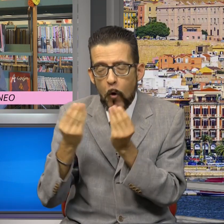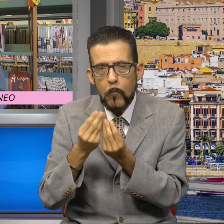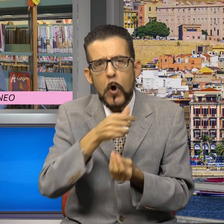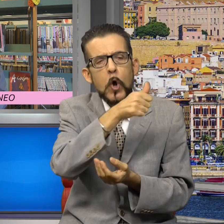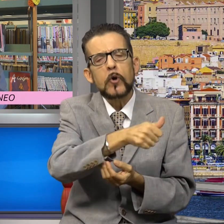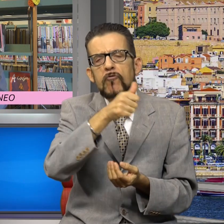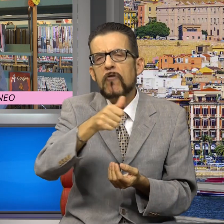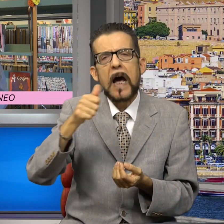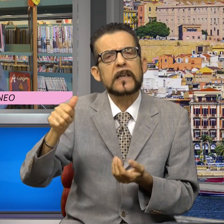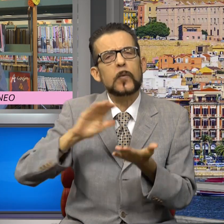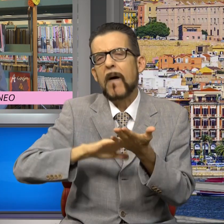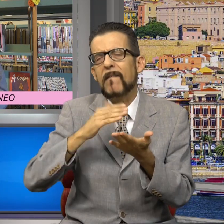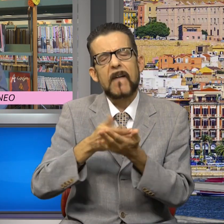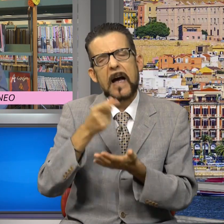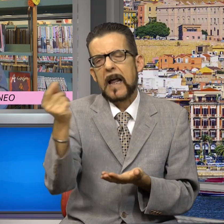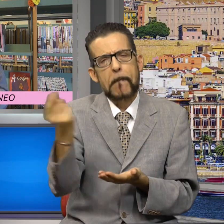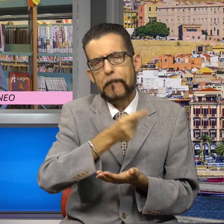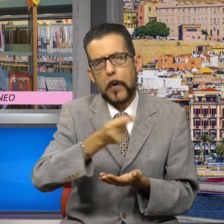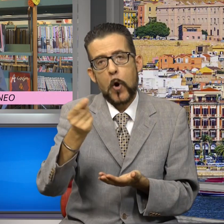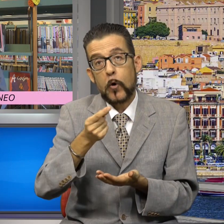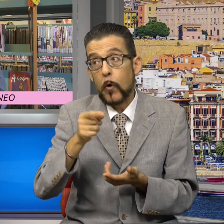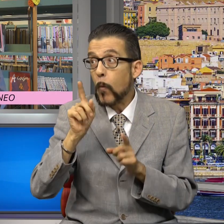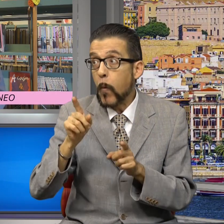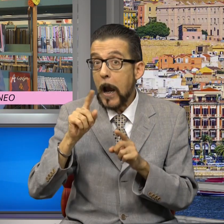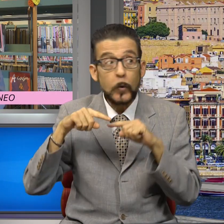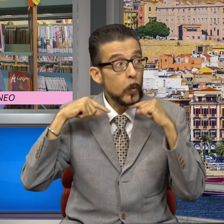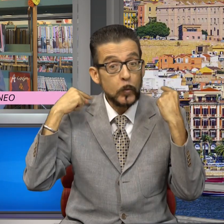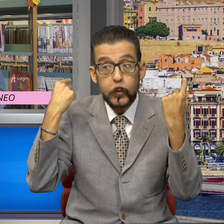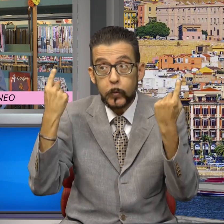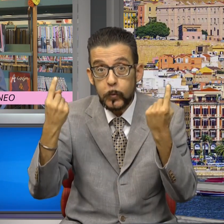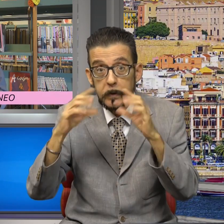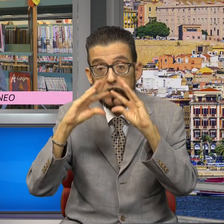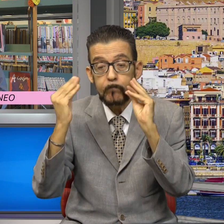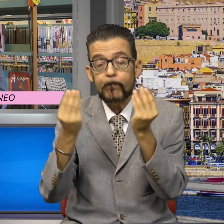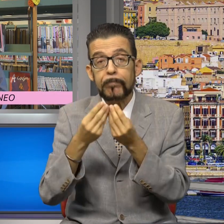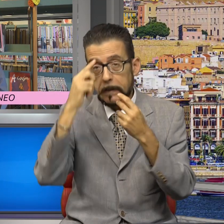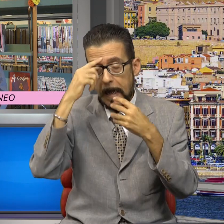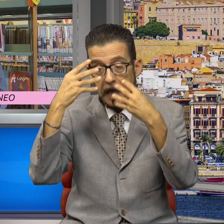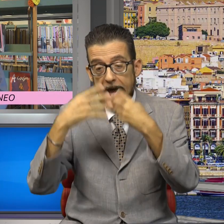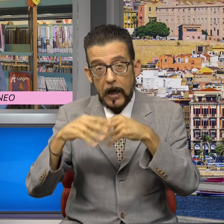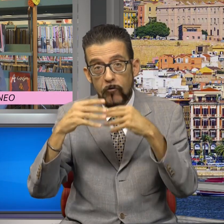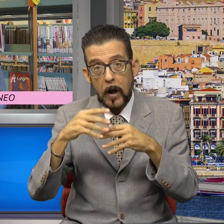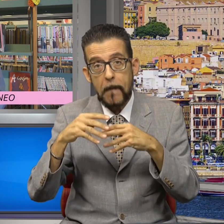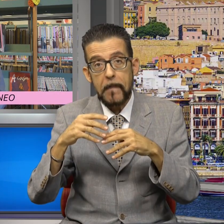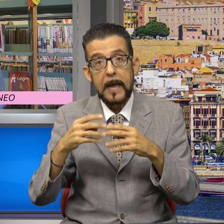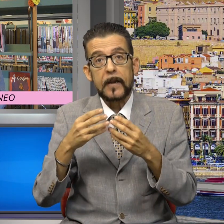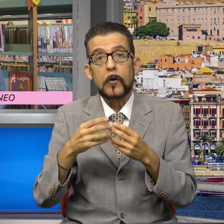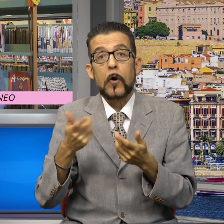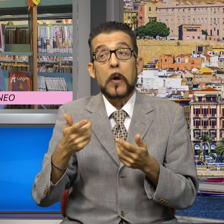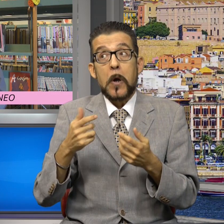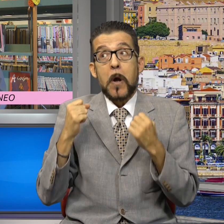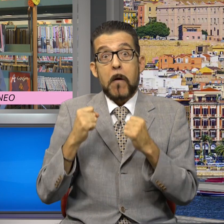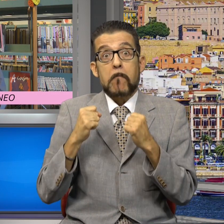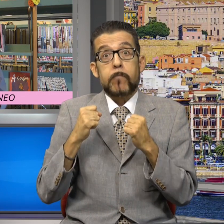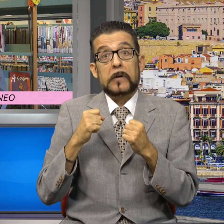ha un potenziale limitato, ma nel momento in cui invece si riesce a ragionare come collettivo, ovviamente le possibilità